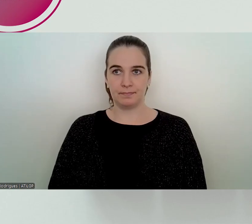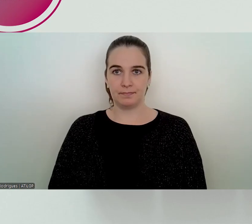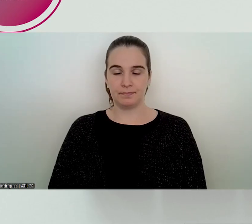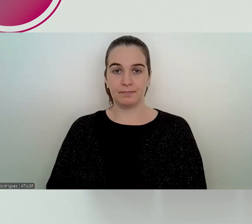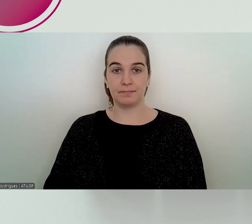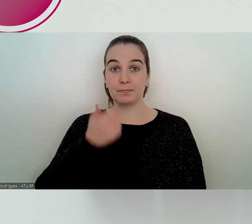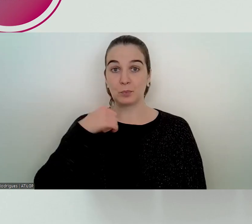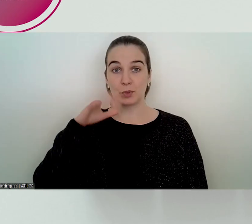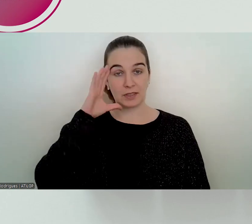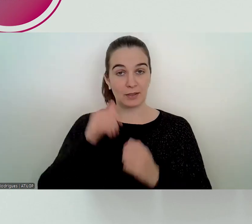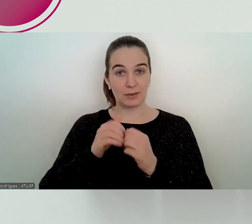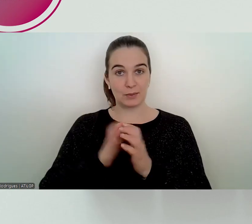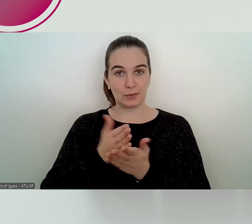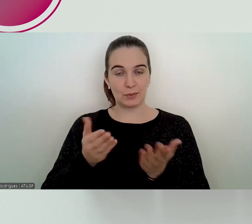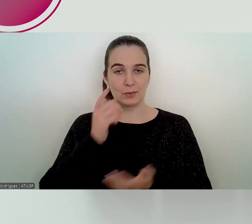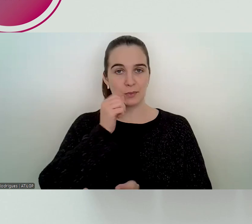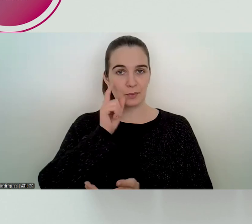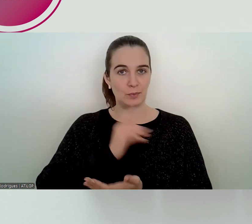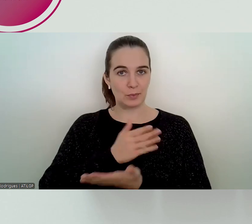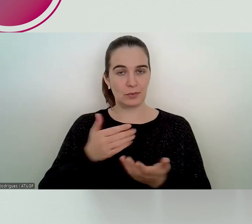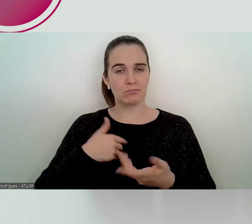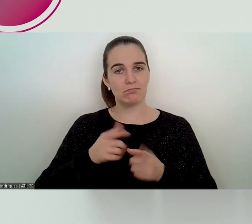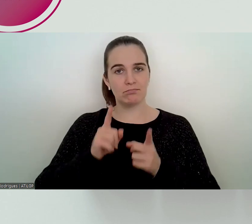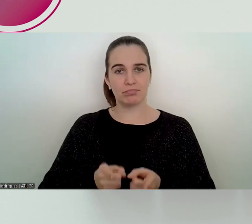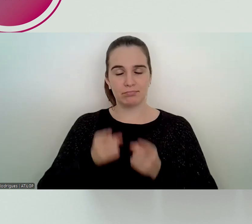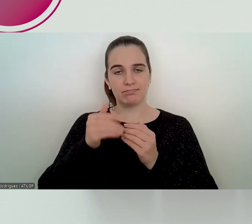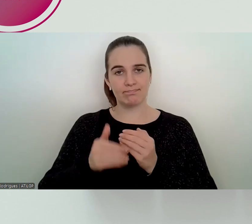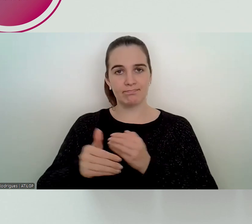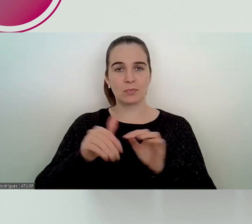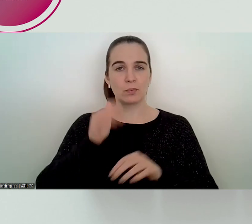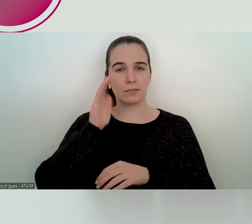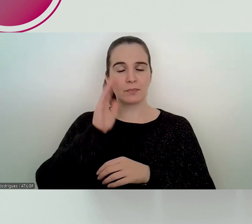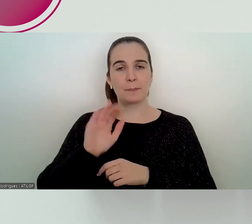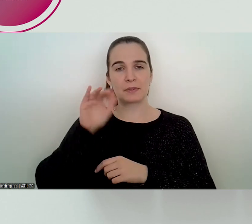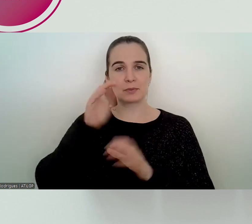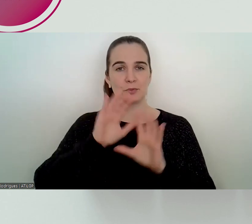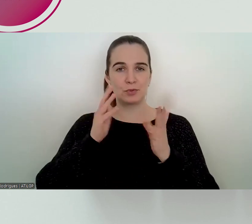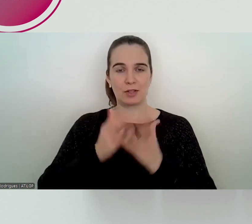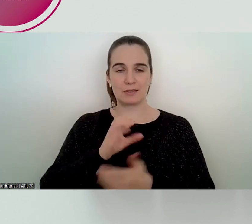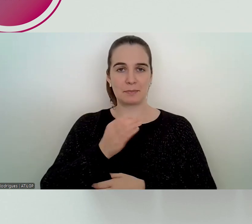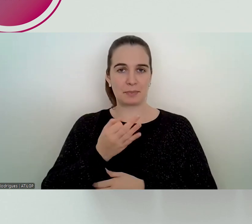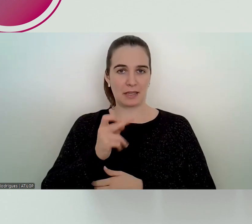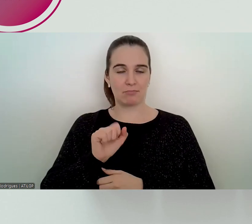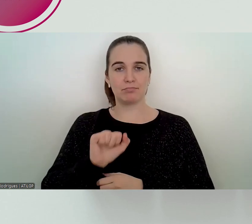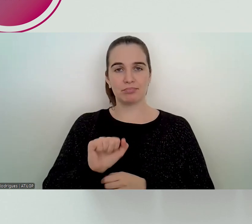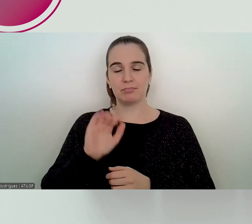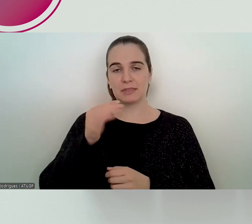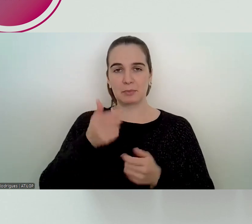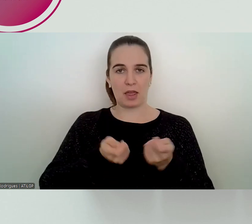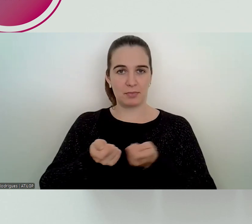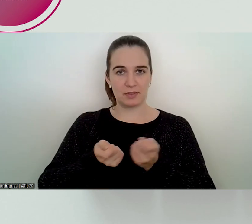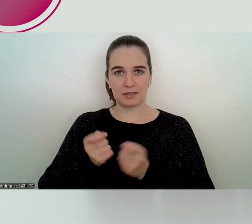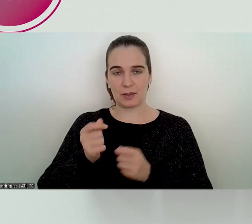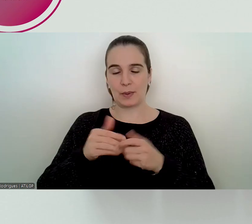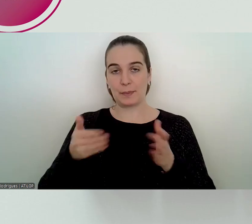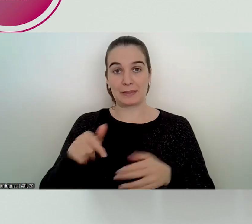Boa tarde a todos e a todas. Damos início ao webinar Princípios Gerais do CPA, o Princípio da Administração Aberta. Este será o quinto